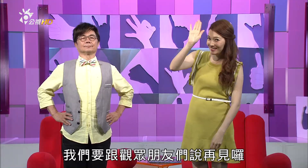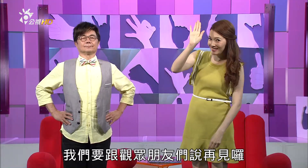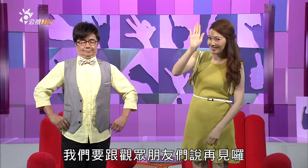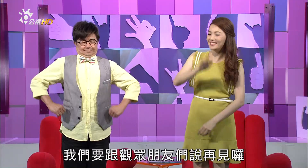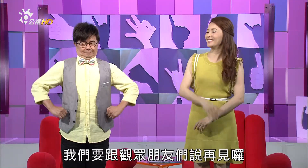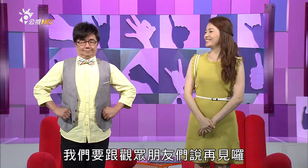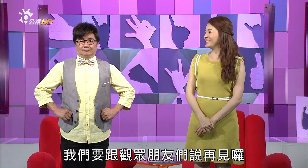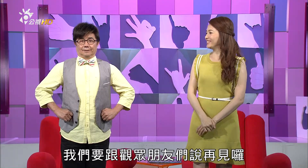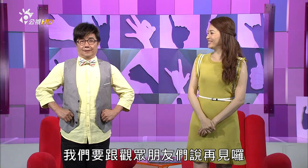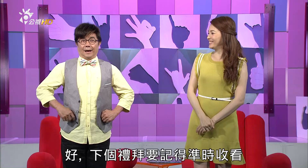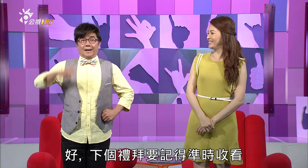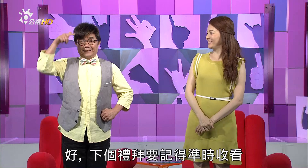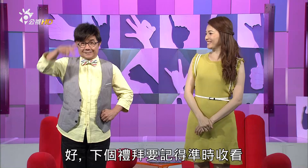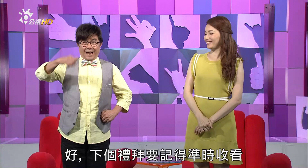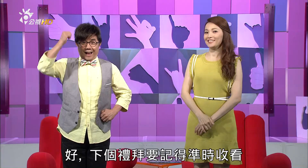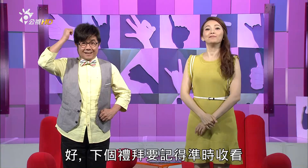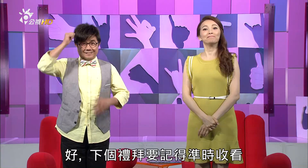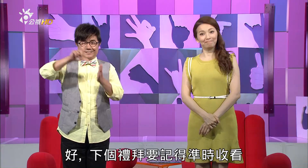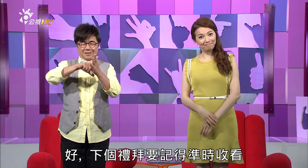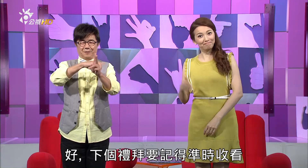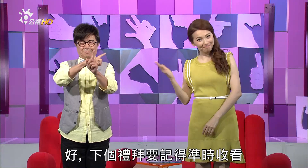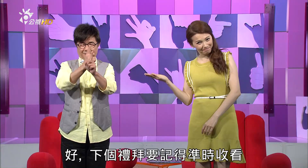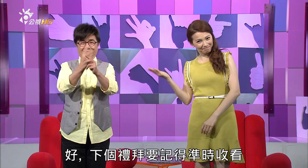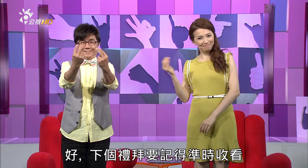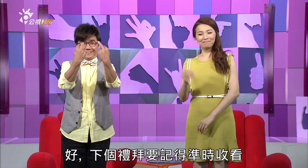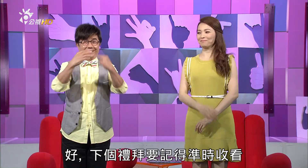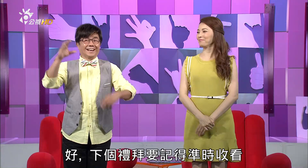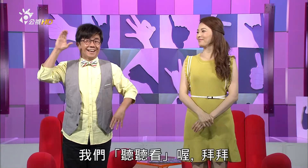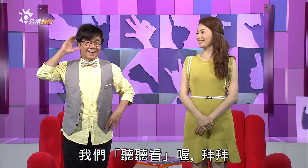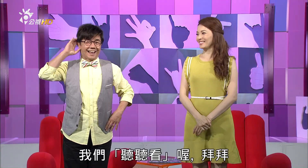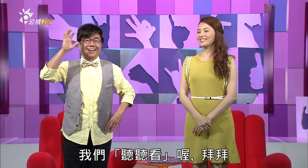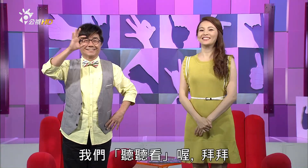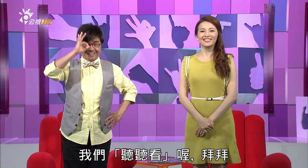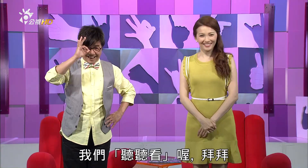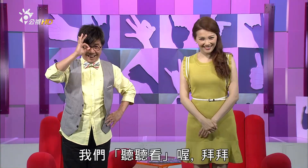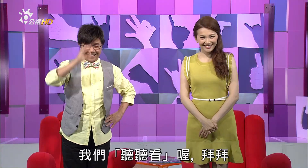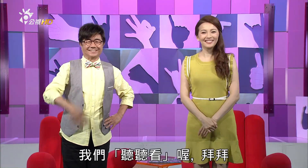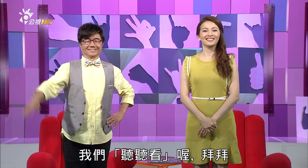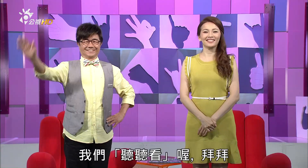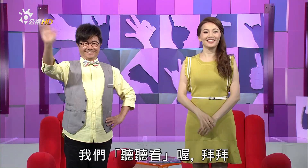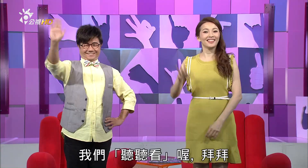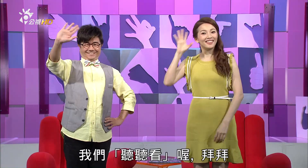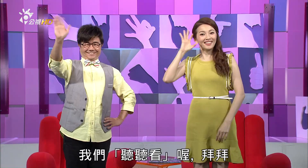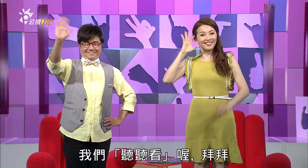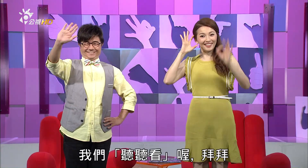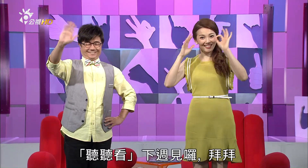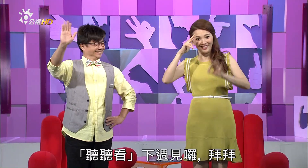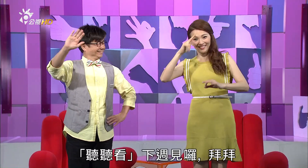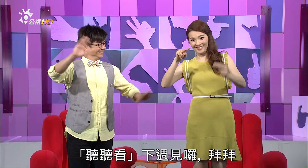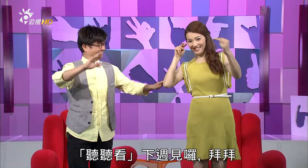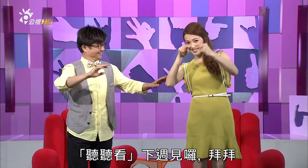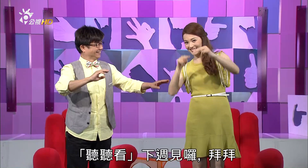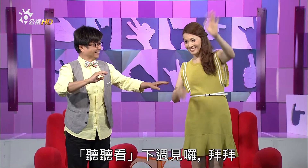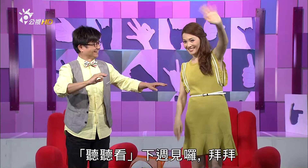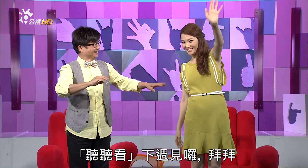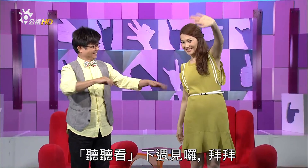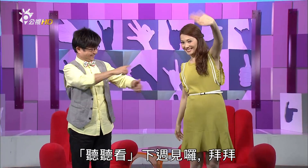见咯。 好，下个礼拜啊要记得准时收看我们听听看哦。拜拜， 听听看，下周见咯。